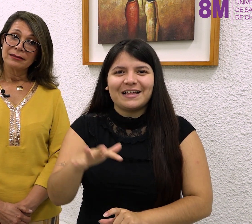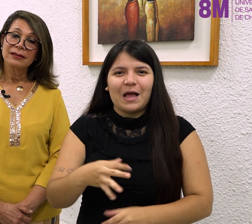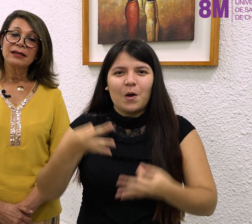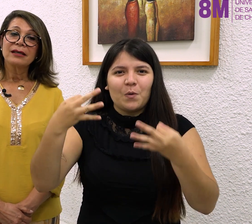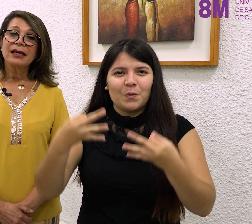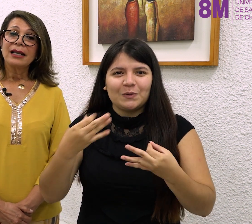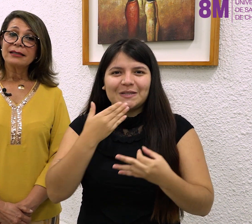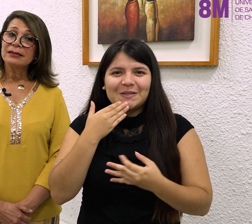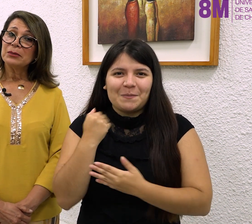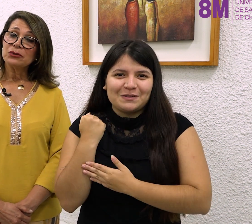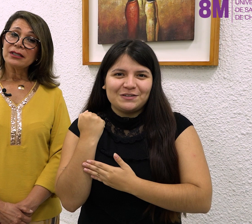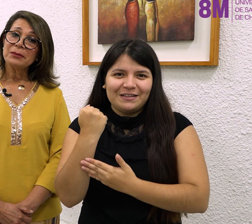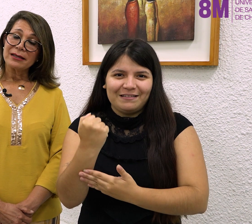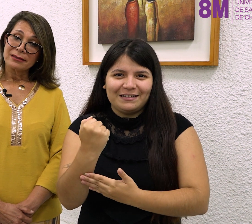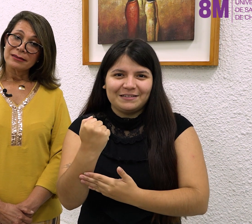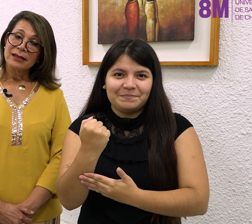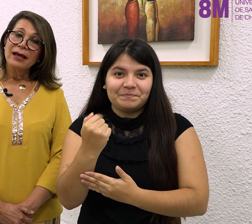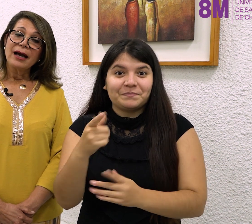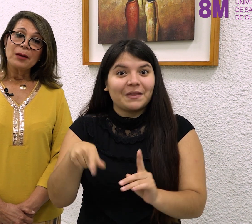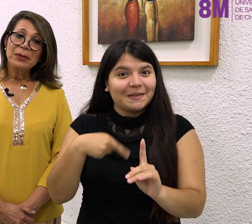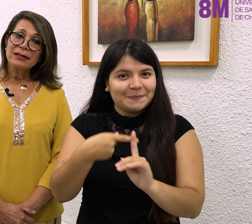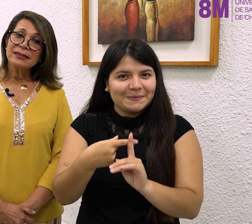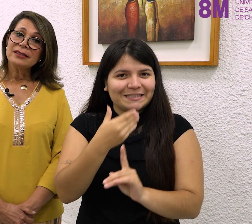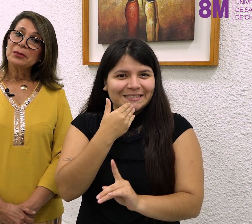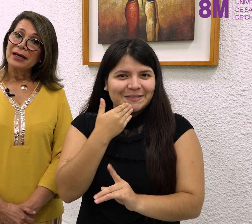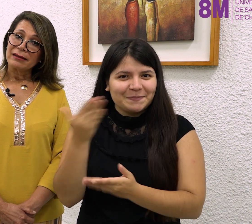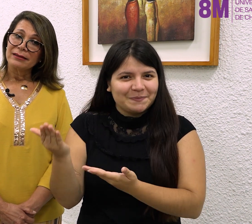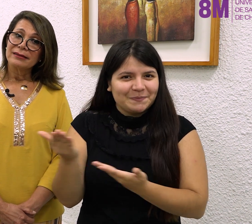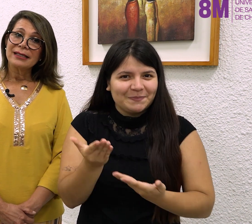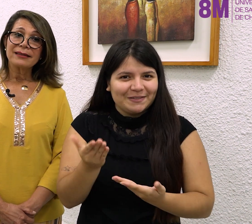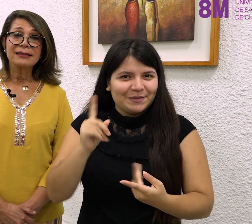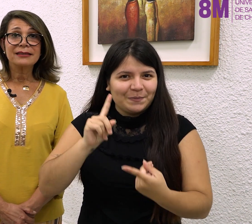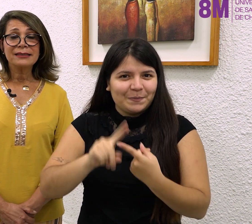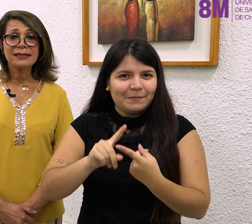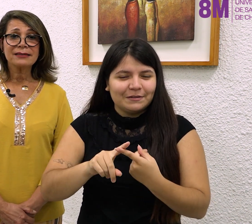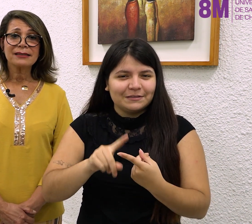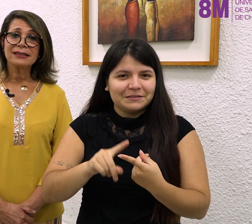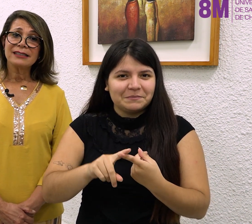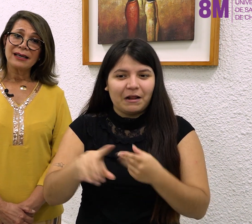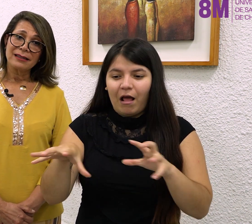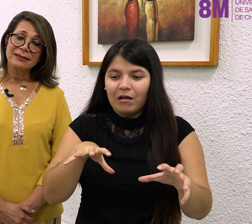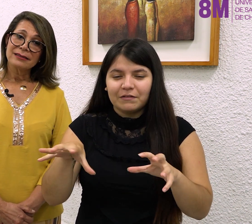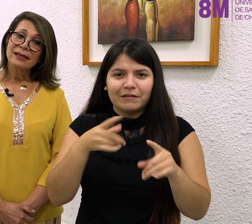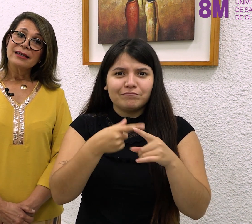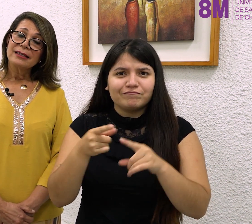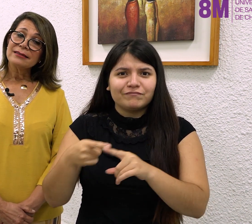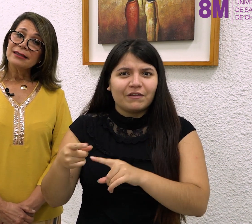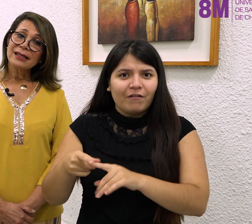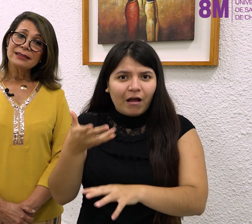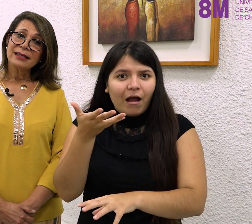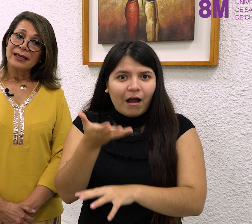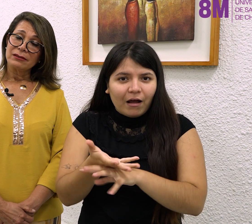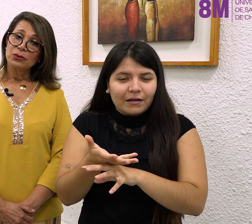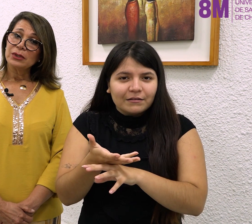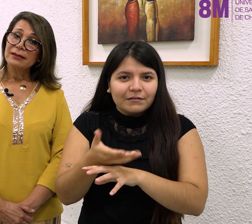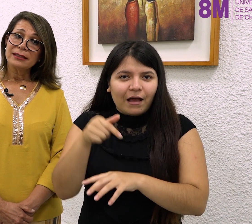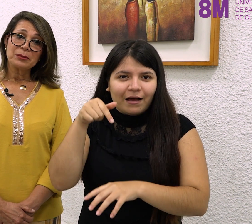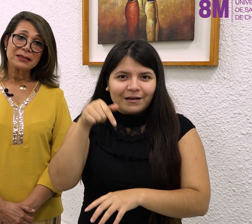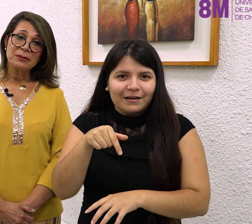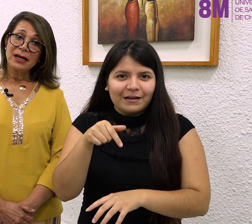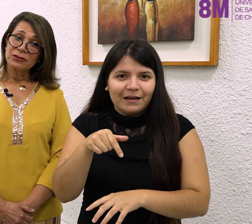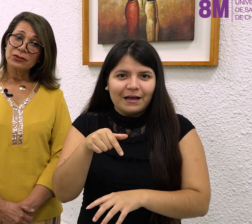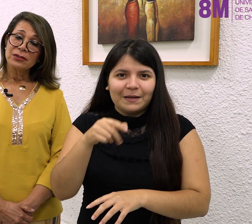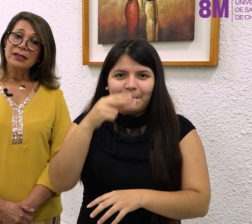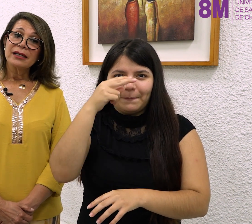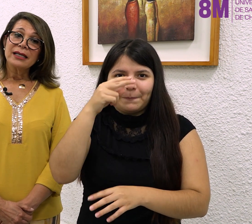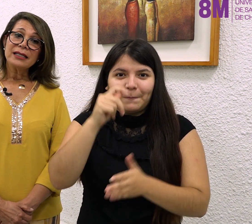solidaria. Las invito además a participar de las distintas actividades que se realizarán durante el